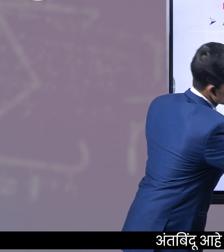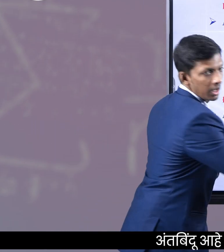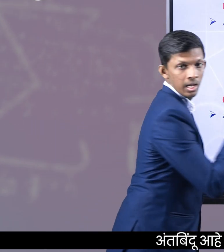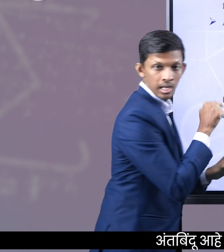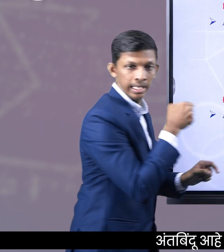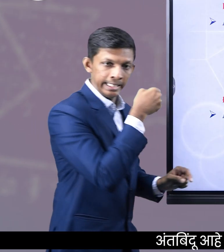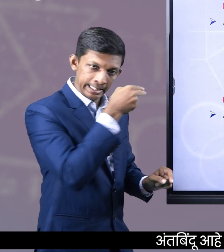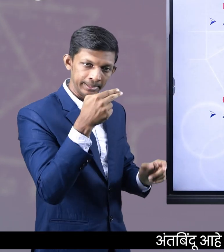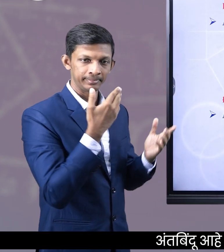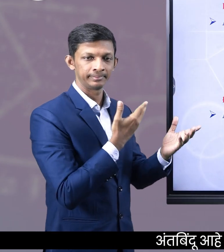आहे.